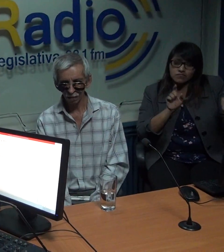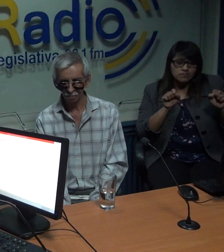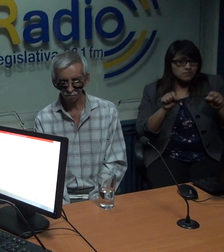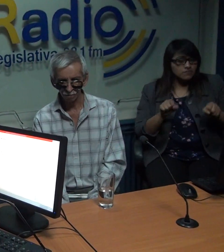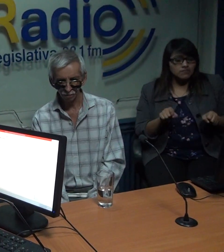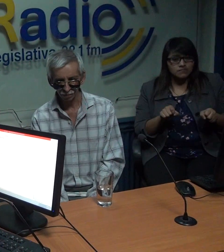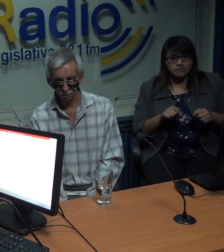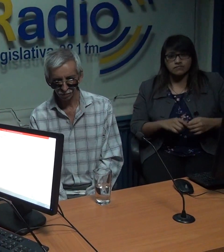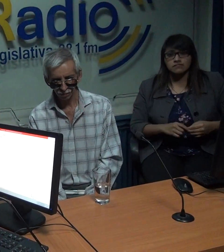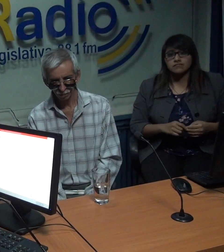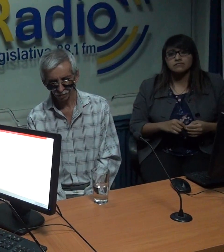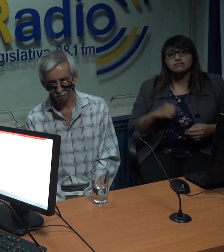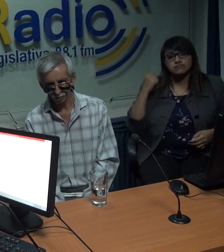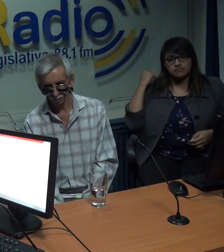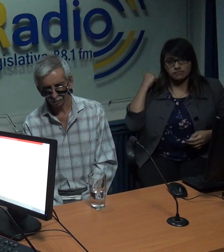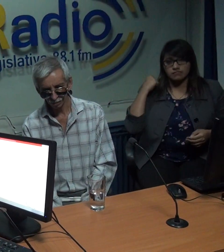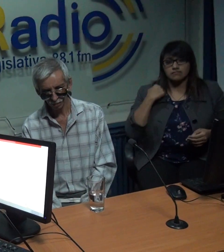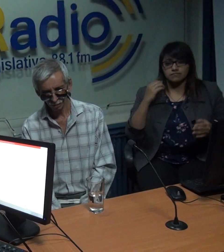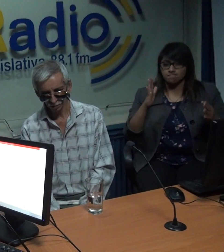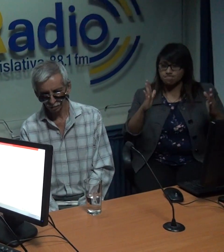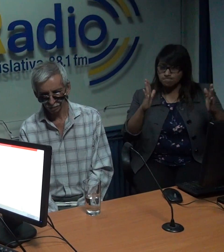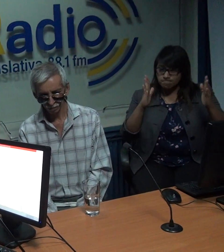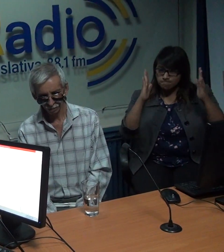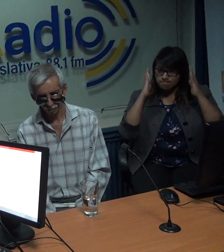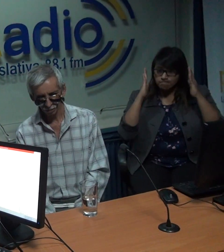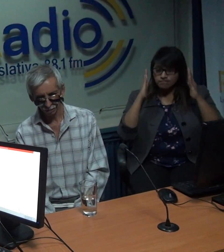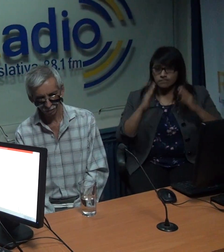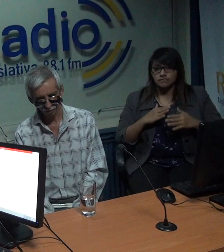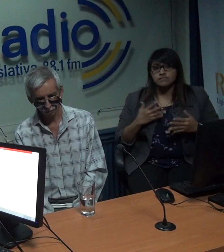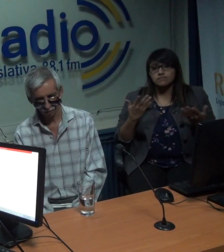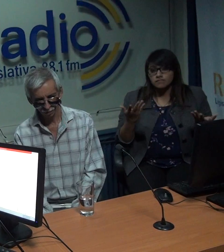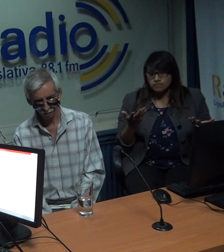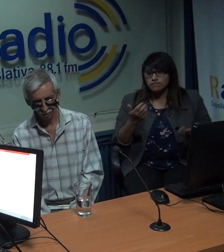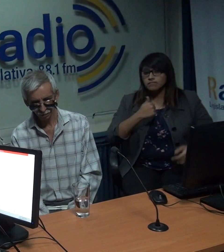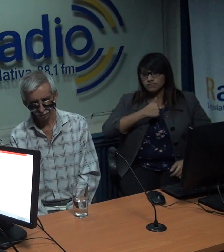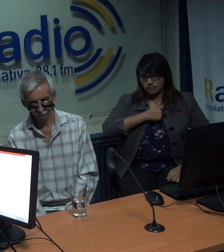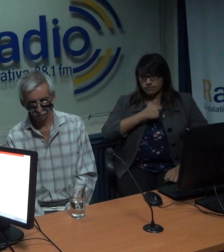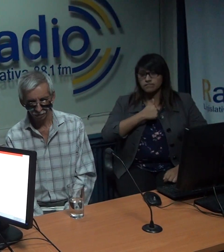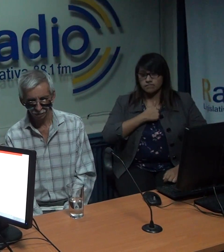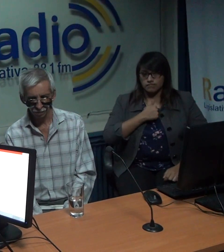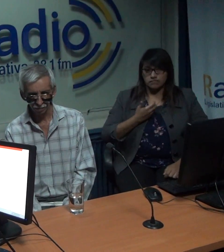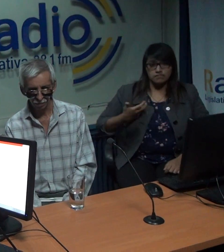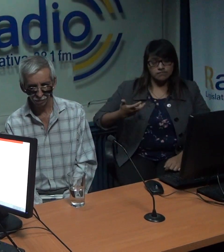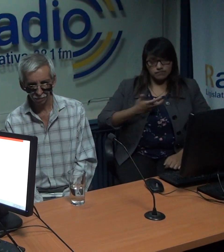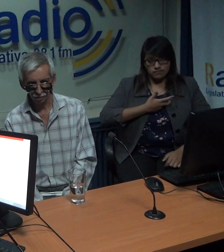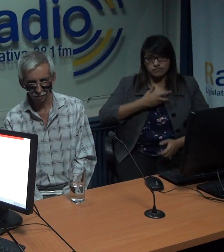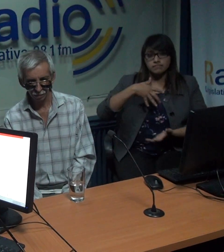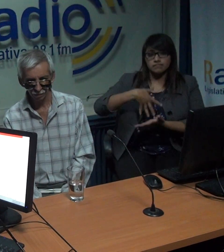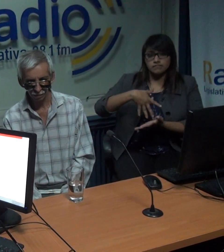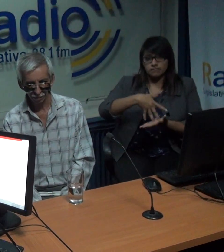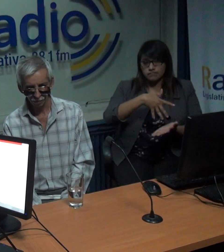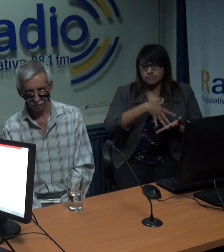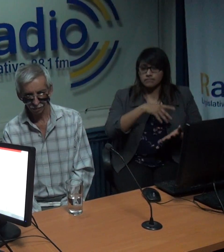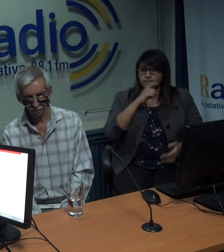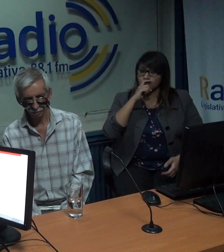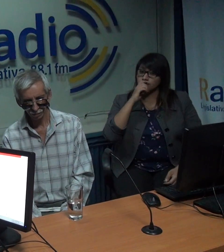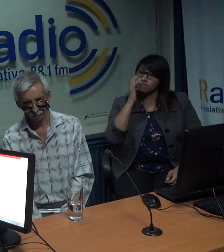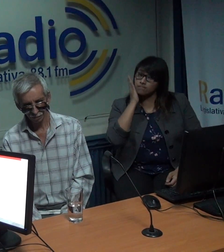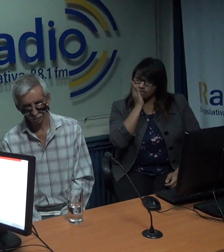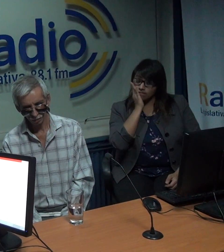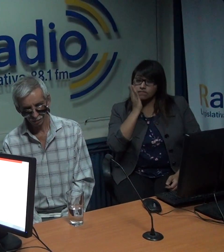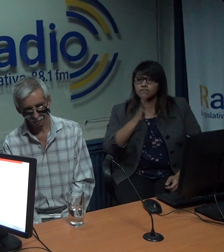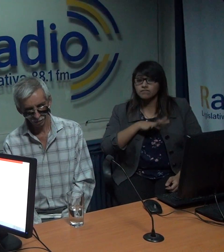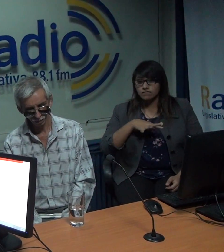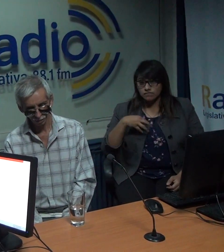es importante poner mucha atención. Tenemos una responsabilidad como sociedad, como padres de familia también, y